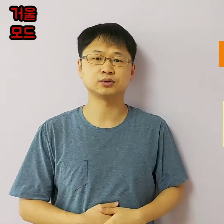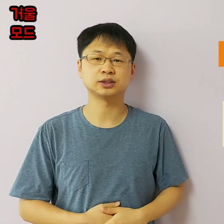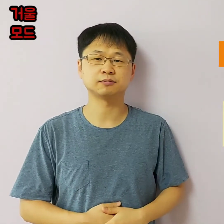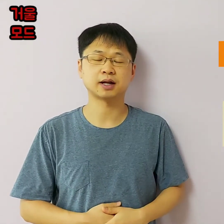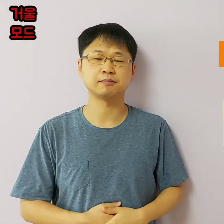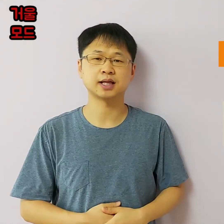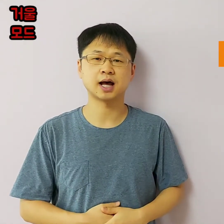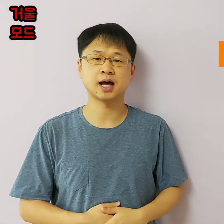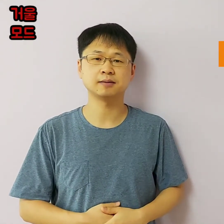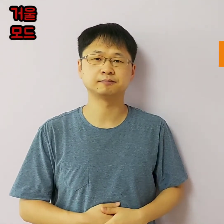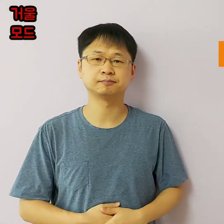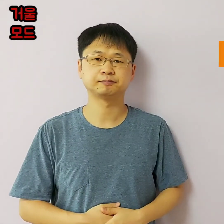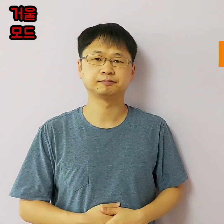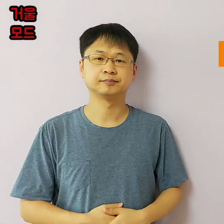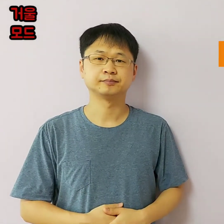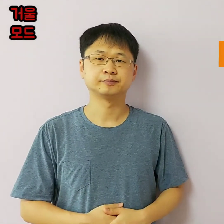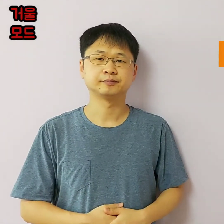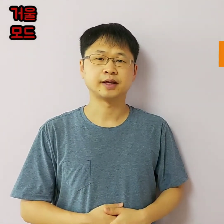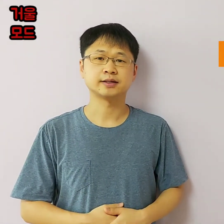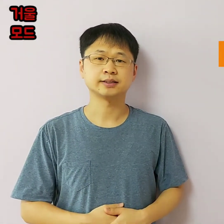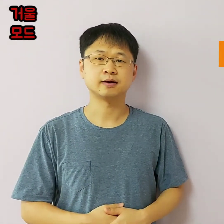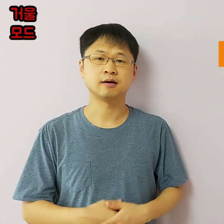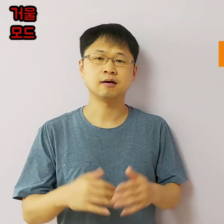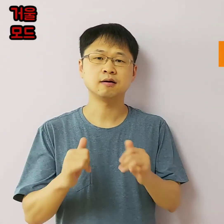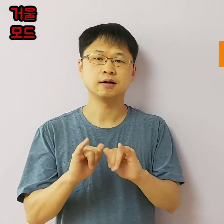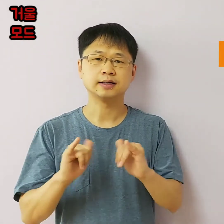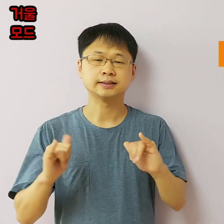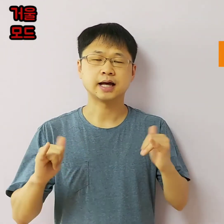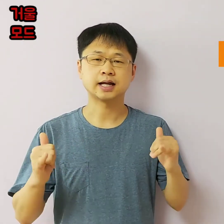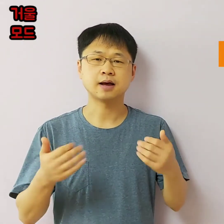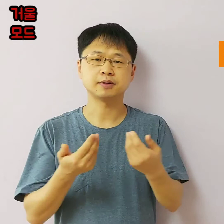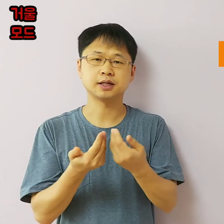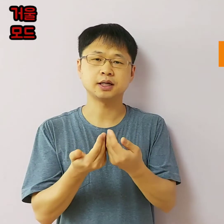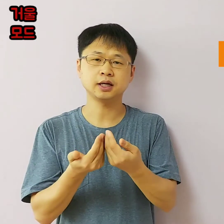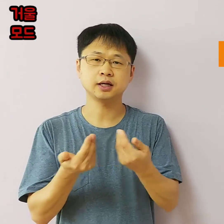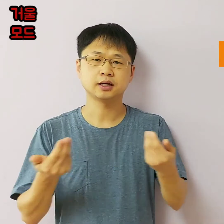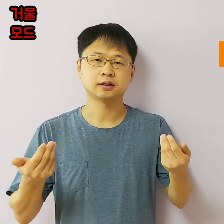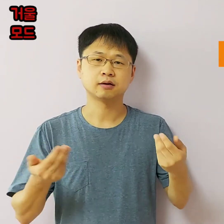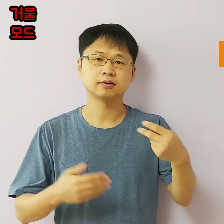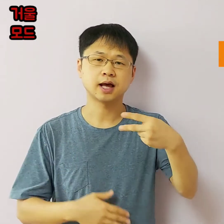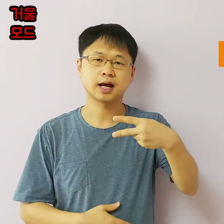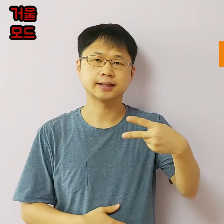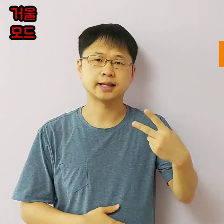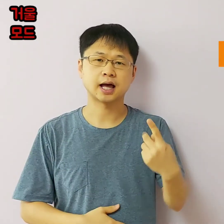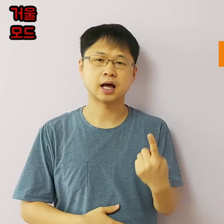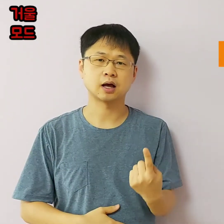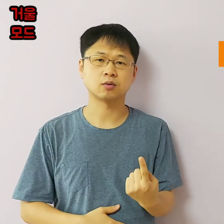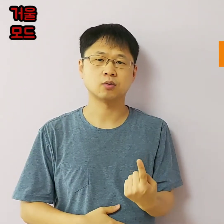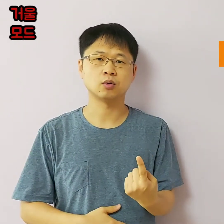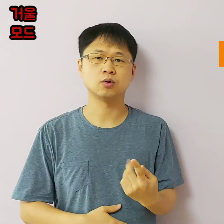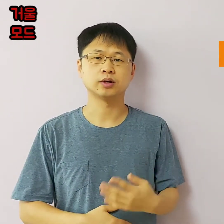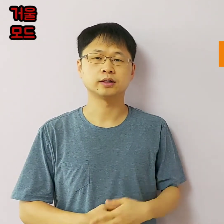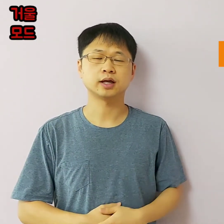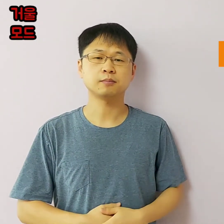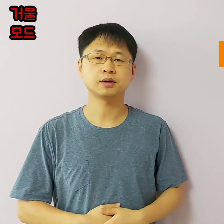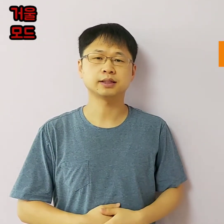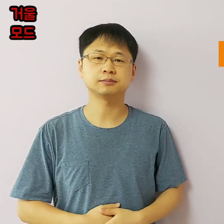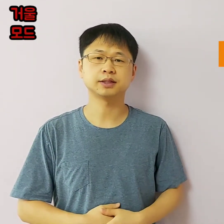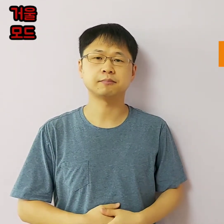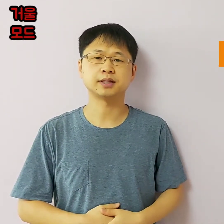주시기 바랍니다. 네, 그래서 사람이 떠나간다고 이렇게 표현하시면